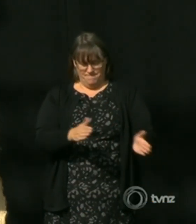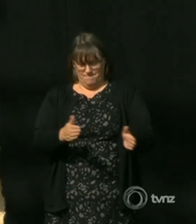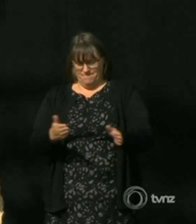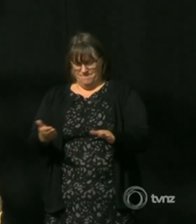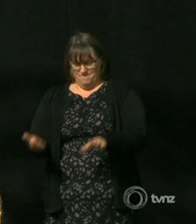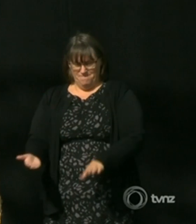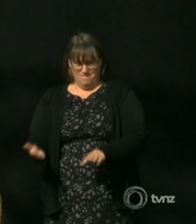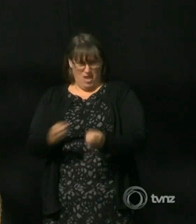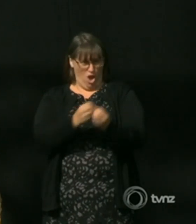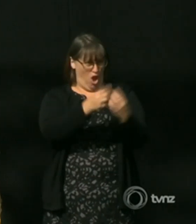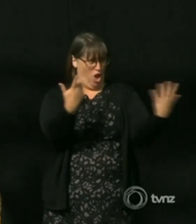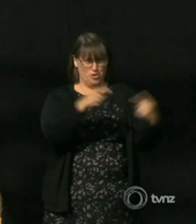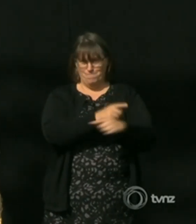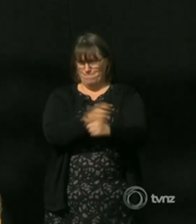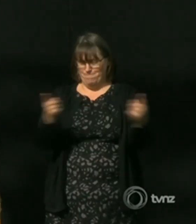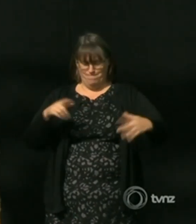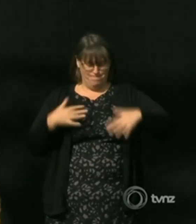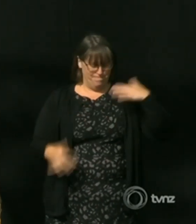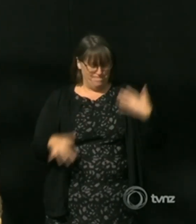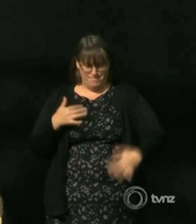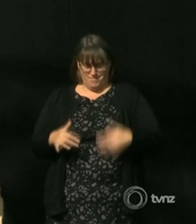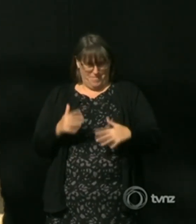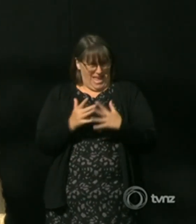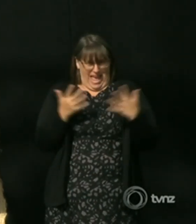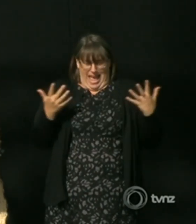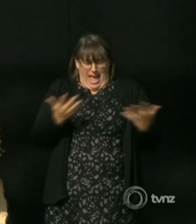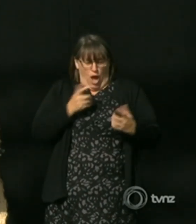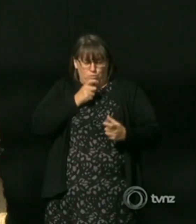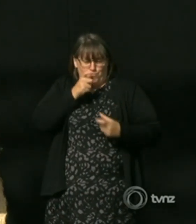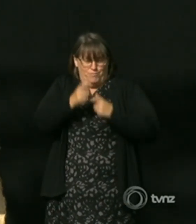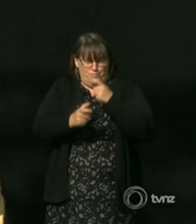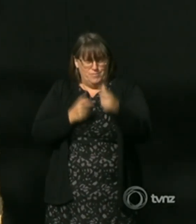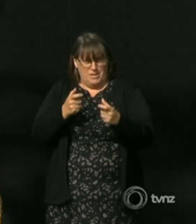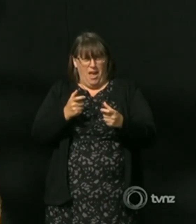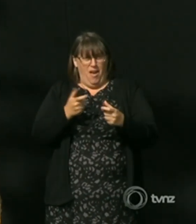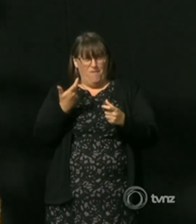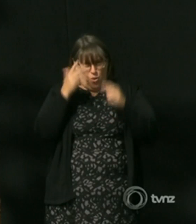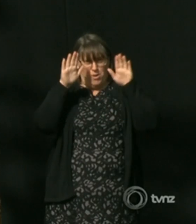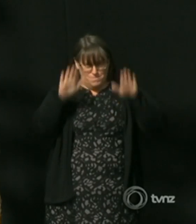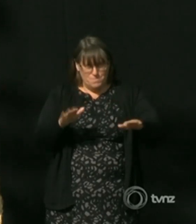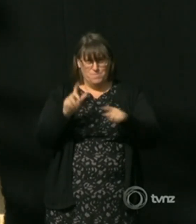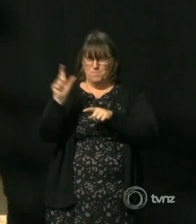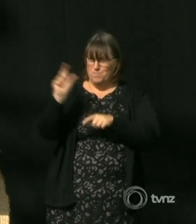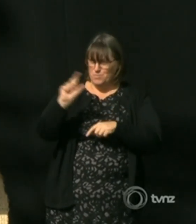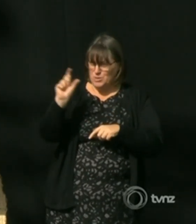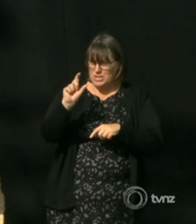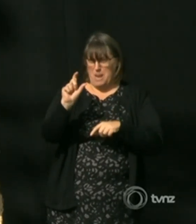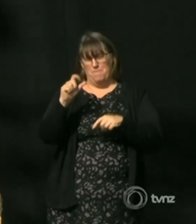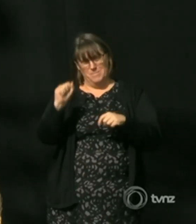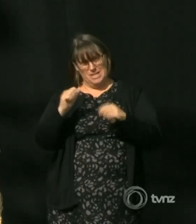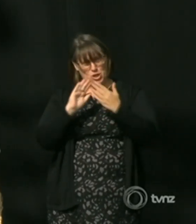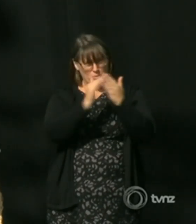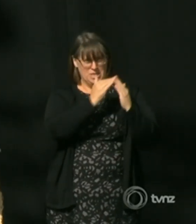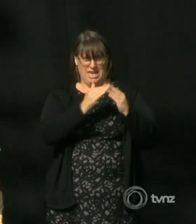heridos? ¿Qué palabras pueden transmitir el desconsuelo de nuestra comunidad musulmana por haber sido blanco del odio